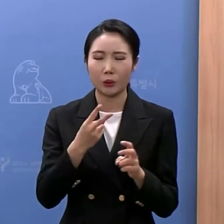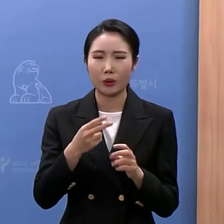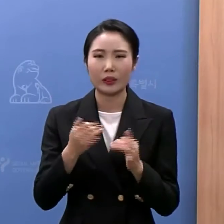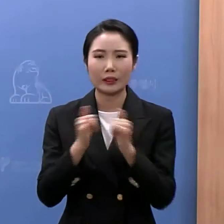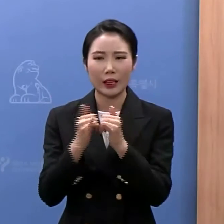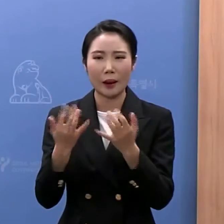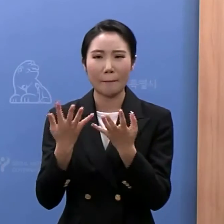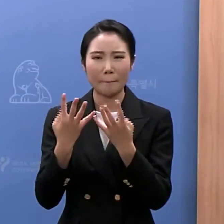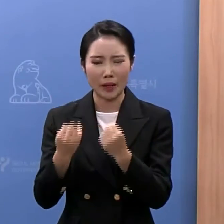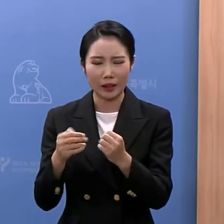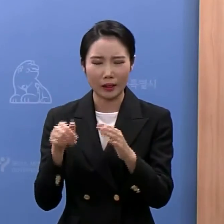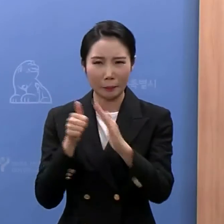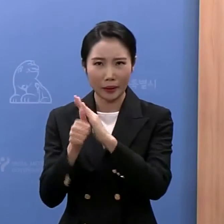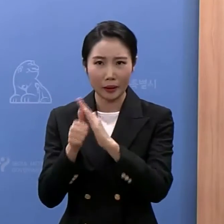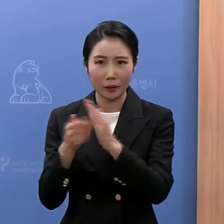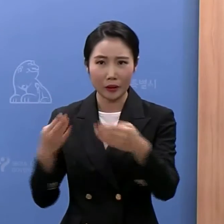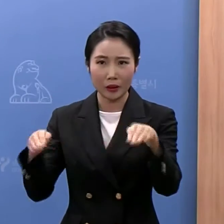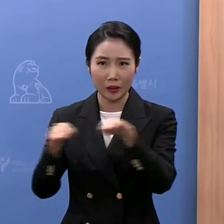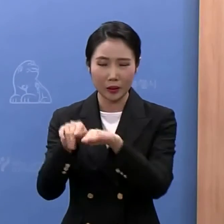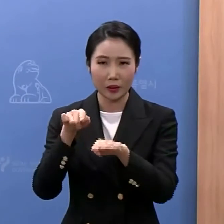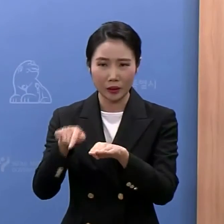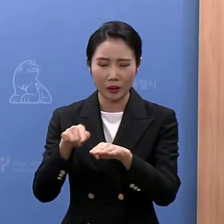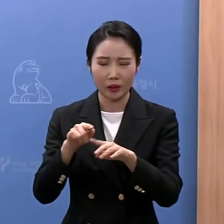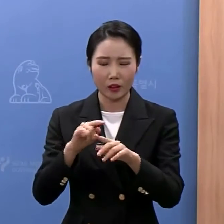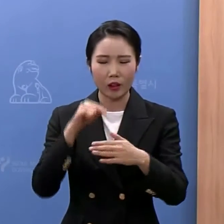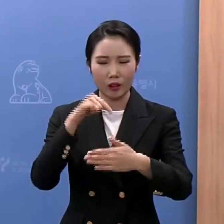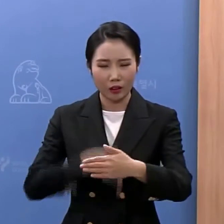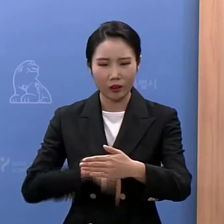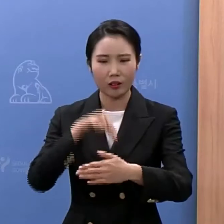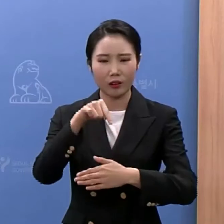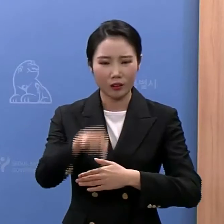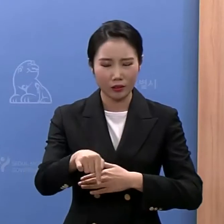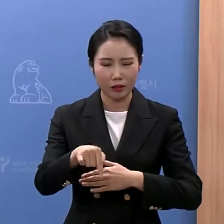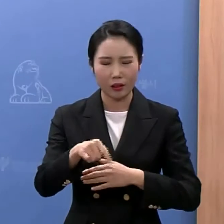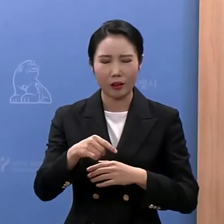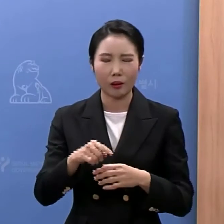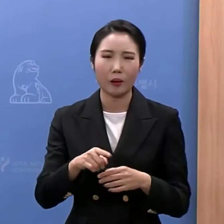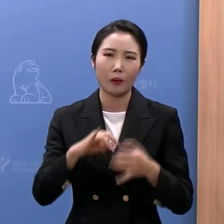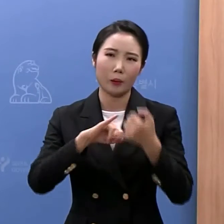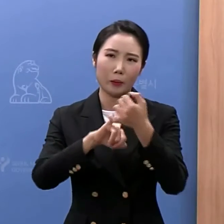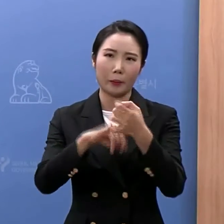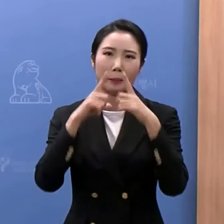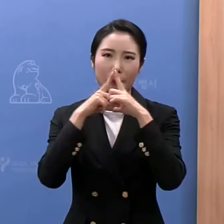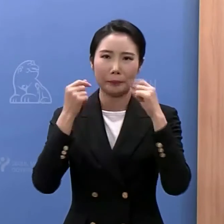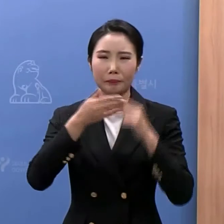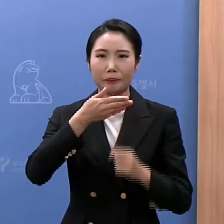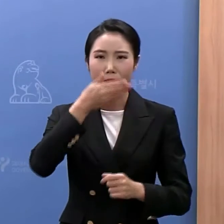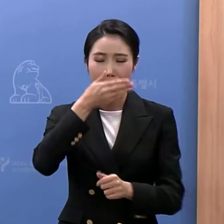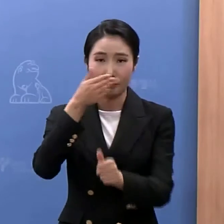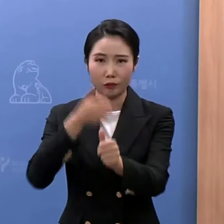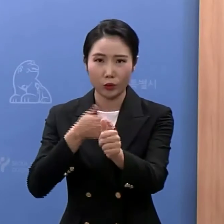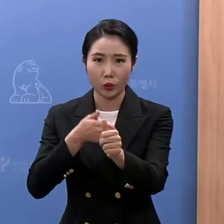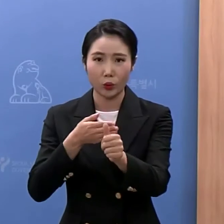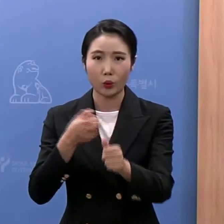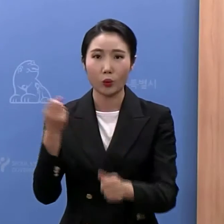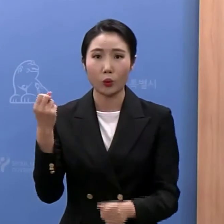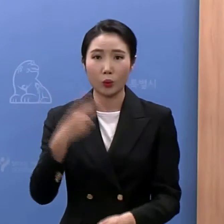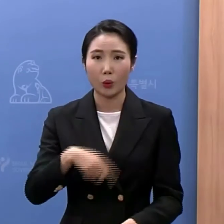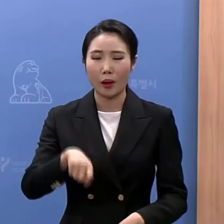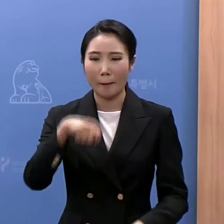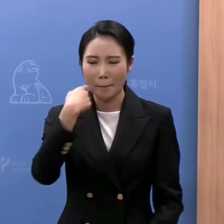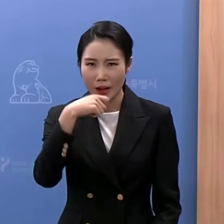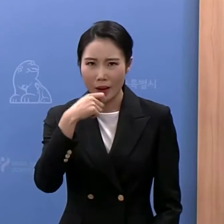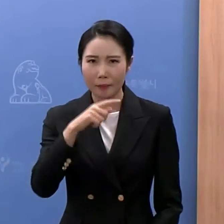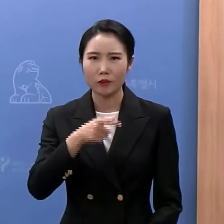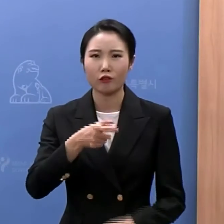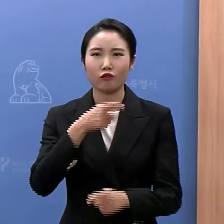등 실내외에서는 반드시 마스크를 착용해 주시고 공동 취식, 회식,